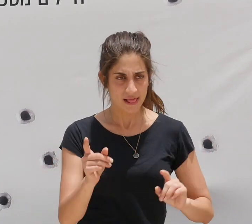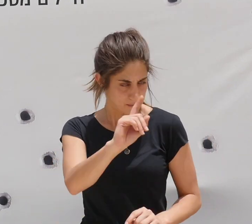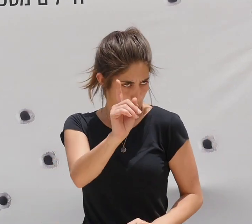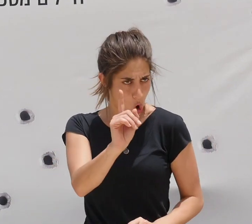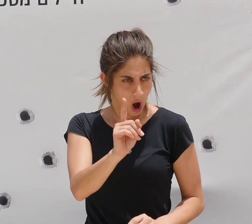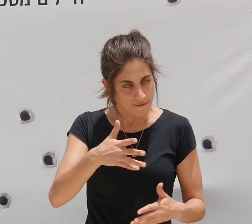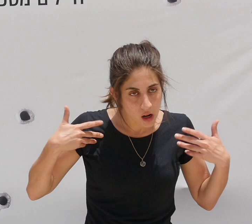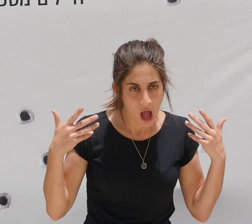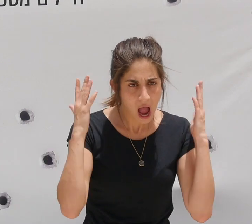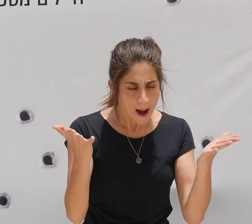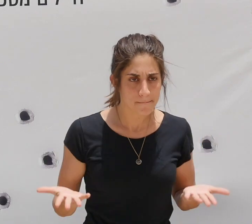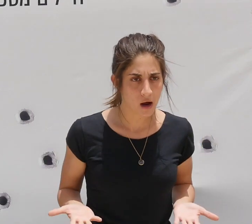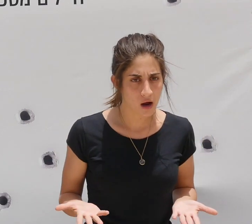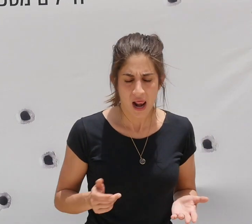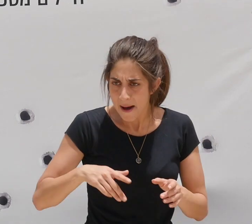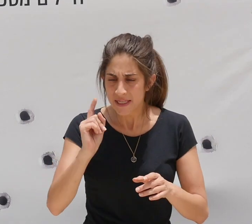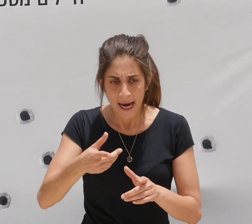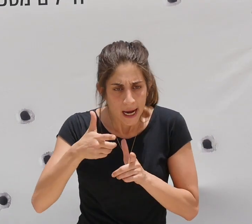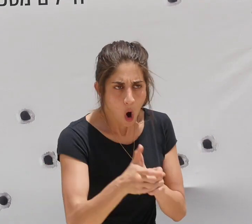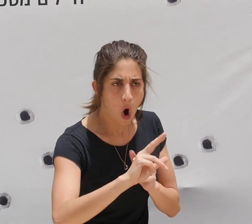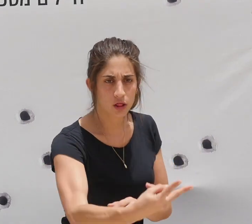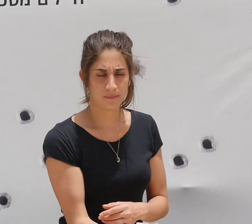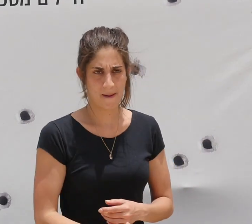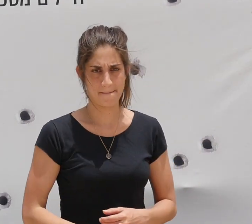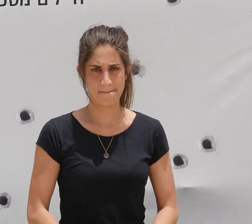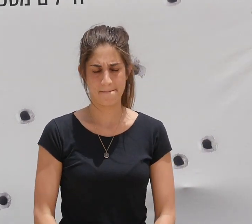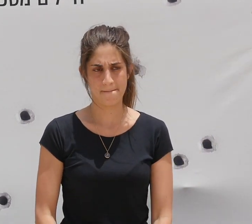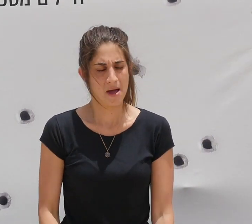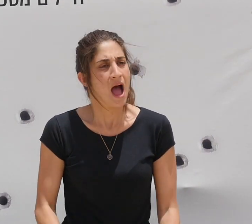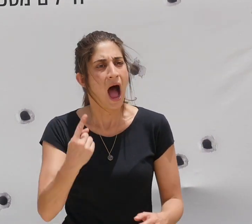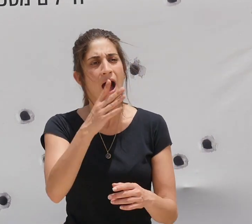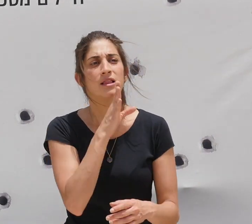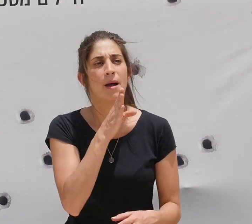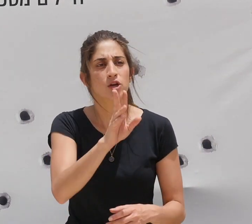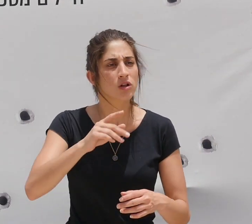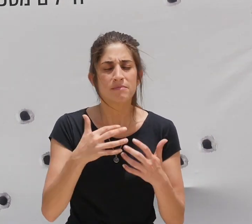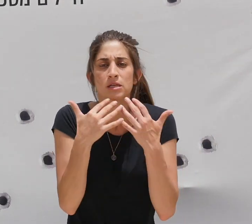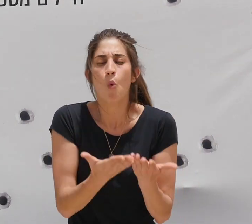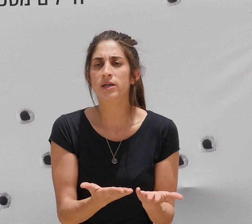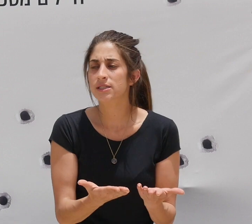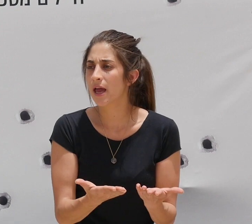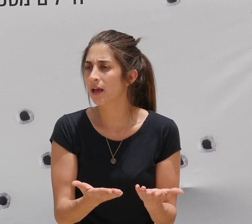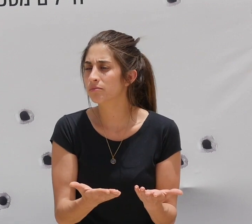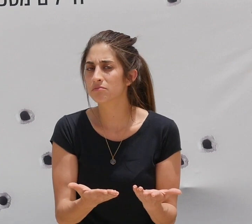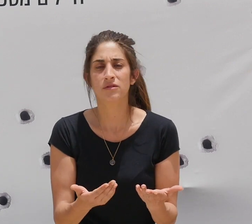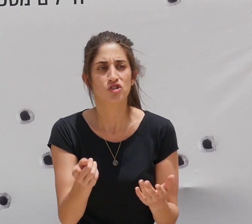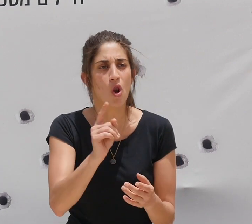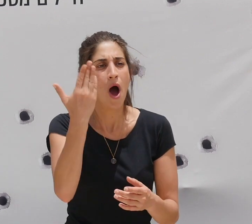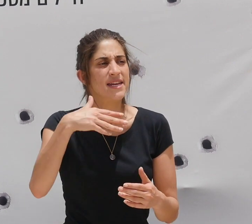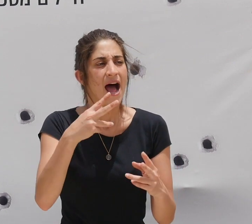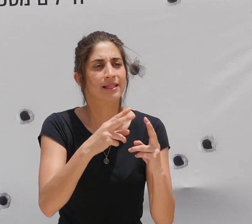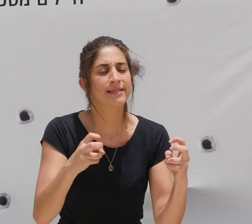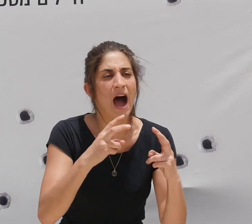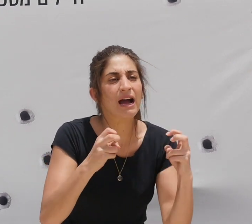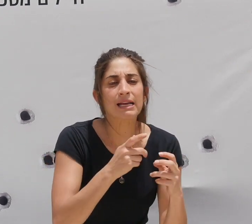אבל דחיל רבק, למה היה צריך לראות בו עוד פעם? אחת הבעיות בסיפור הזה היא שלא היה על זה